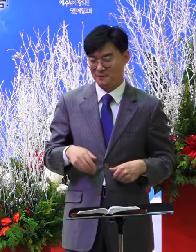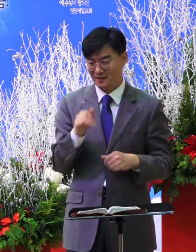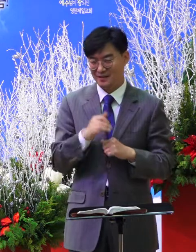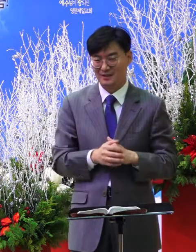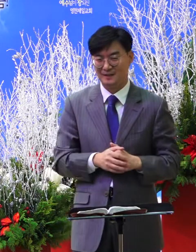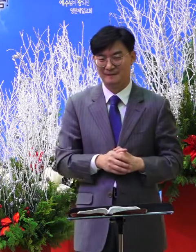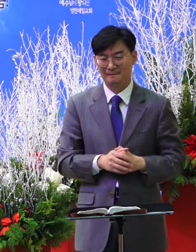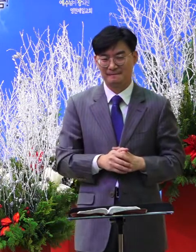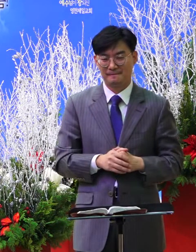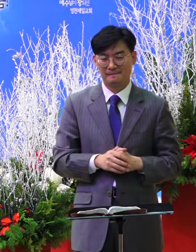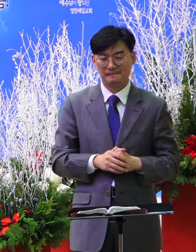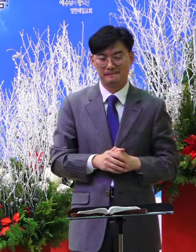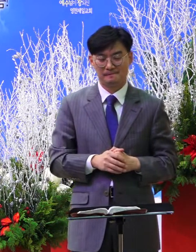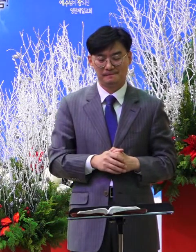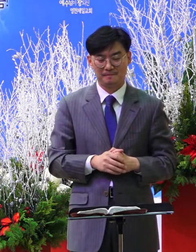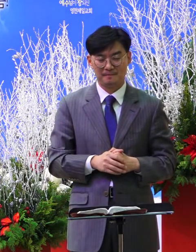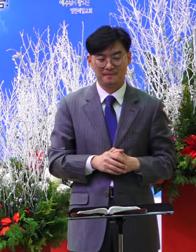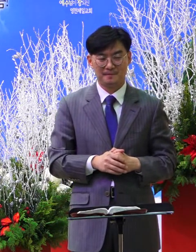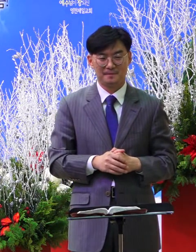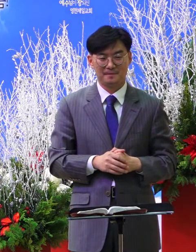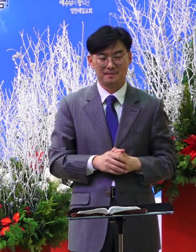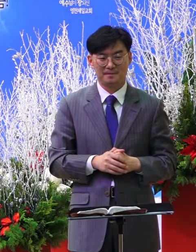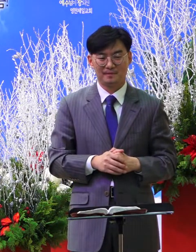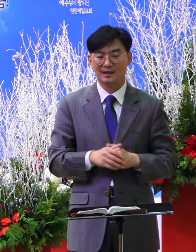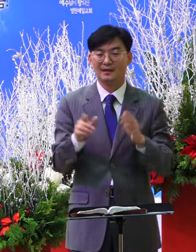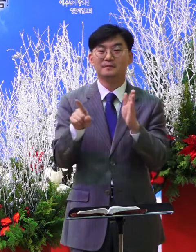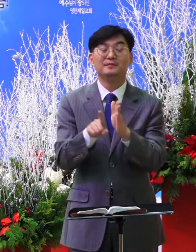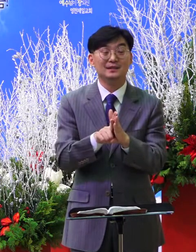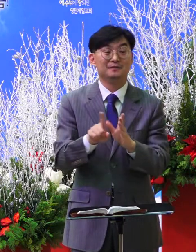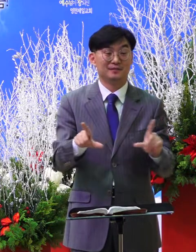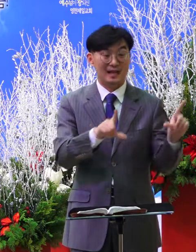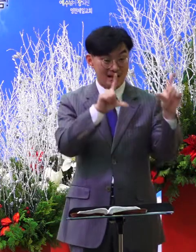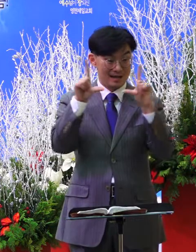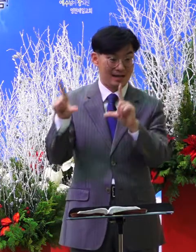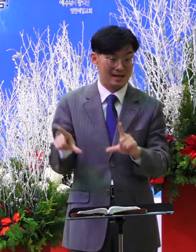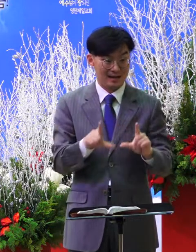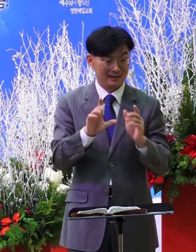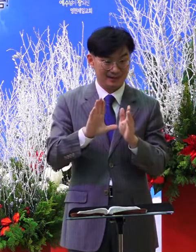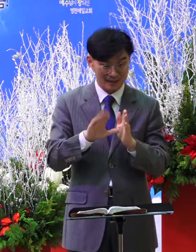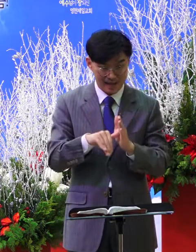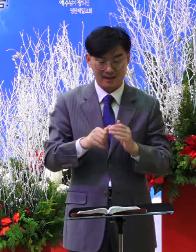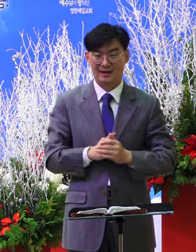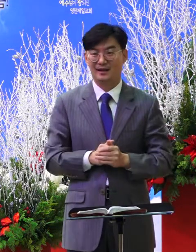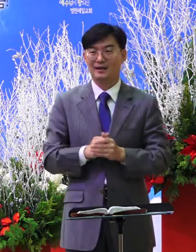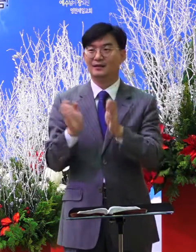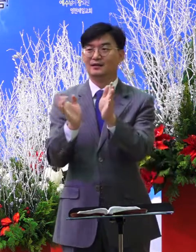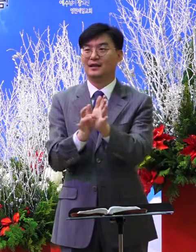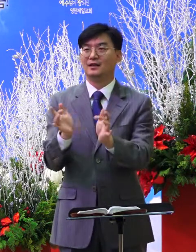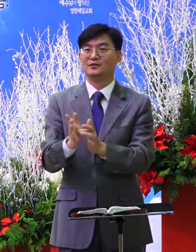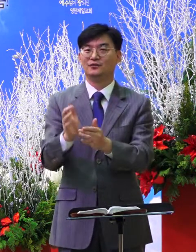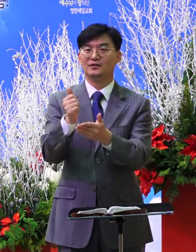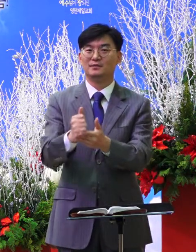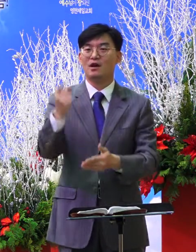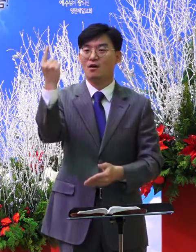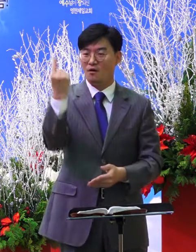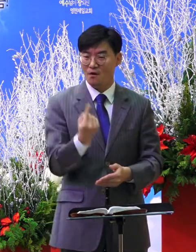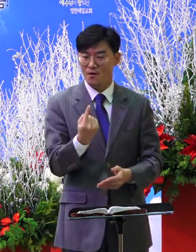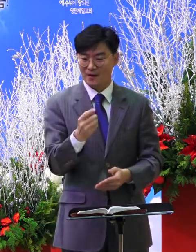하는 것이 바로 이 부분입니다. 신앙생활을 하되 예수님의 재림을 잊어버리고